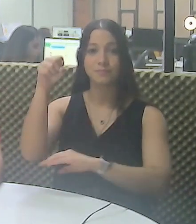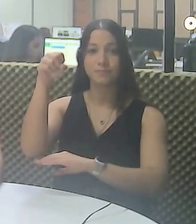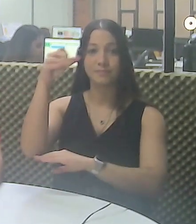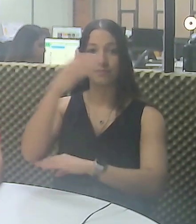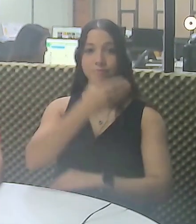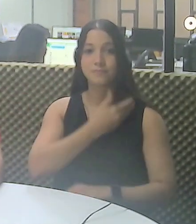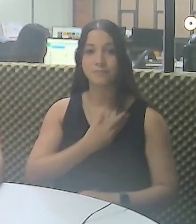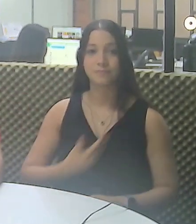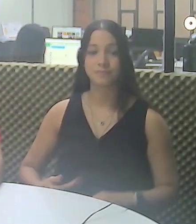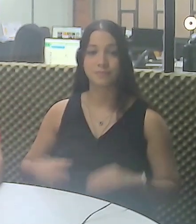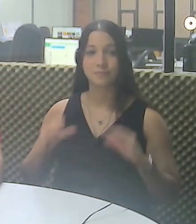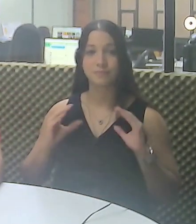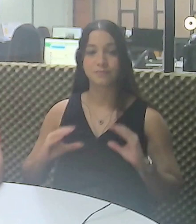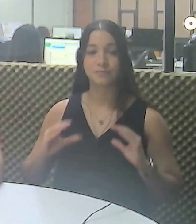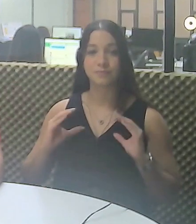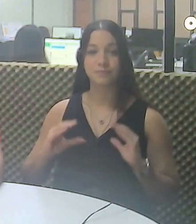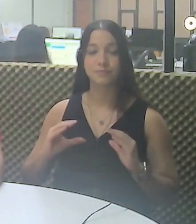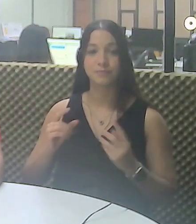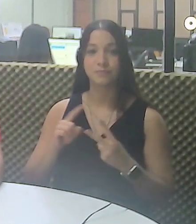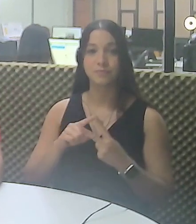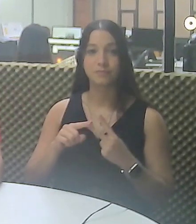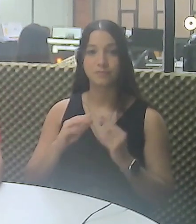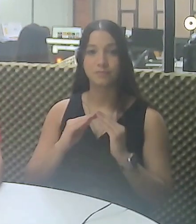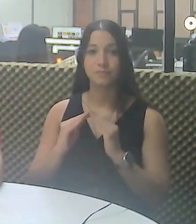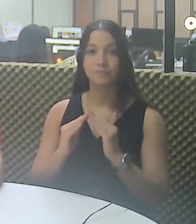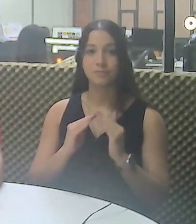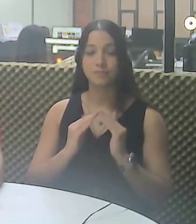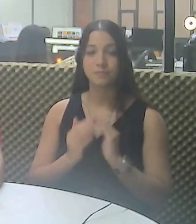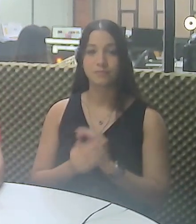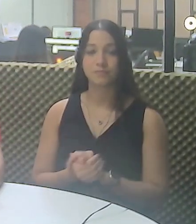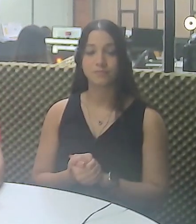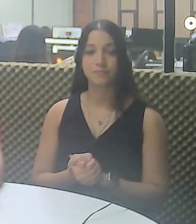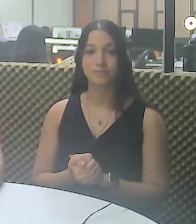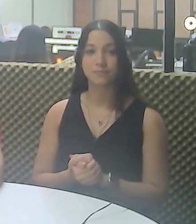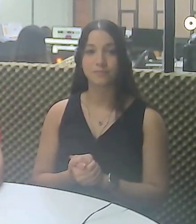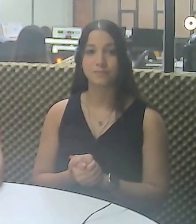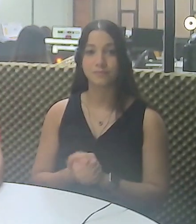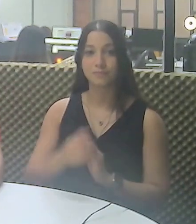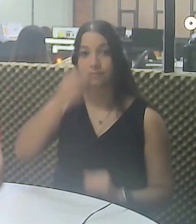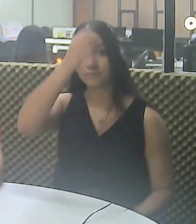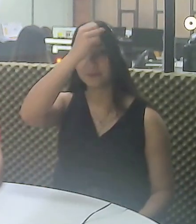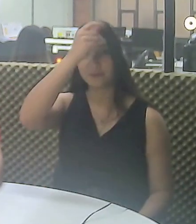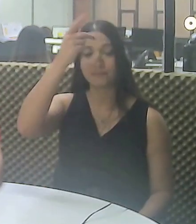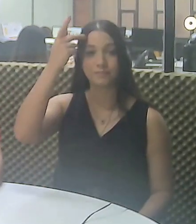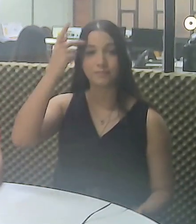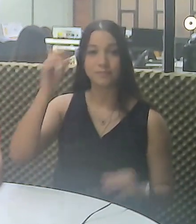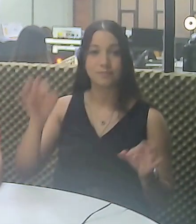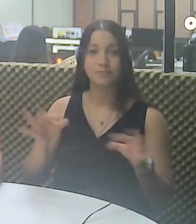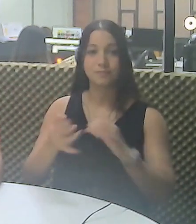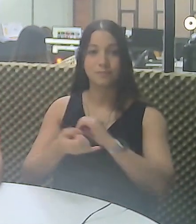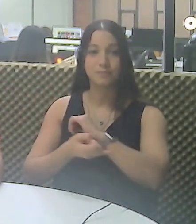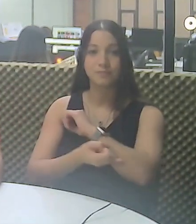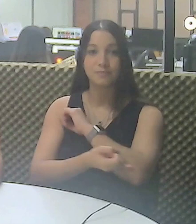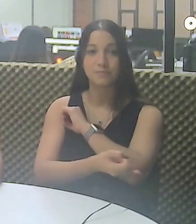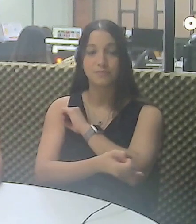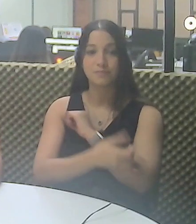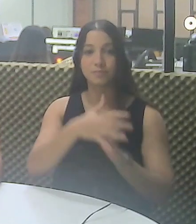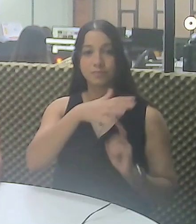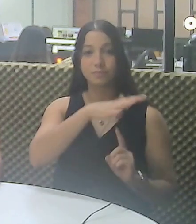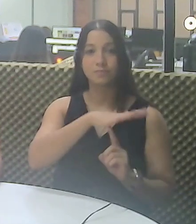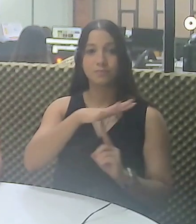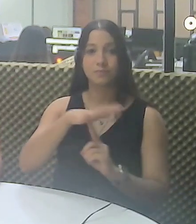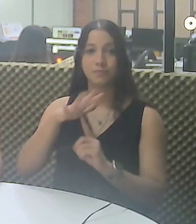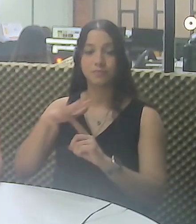em praças do Roosevelt e do Santa Mônica. E ainda, a Prefeitura conclui infraestrutura do ambulódromo na